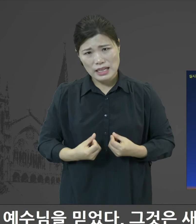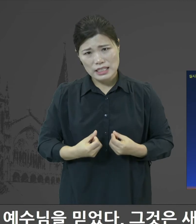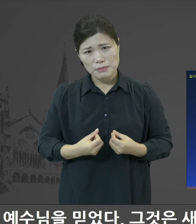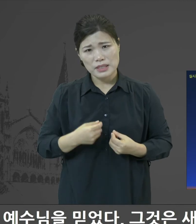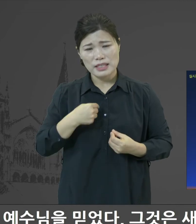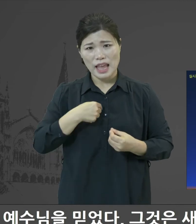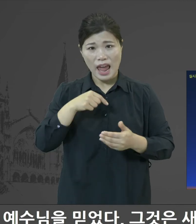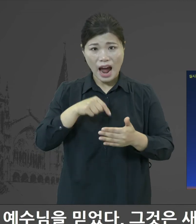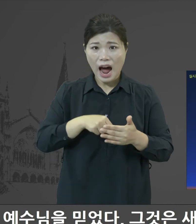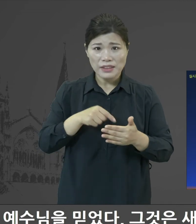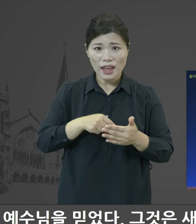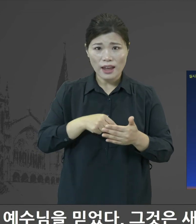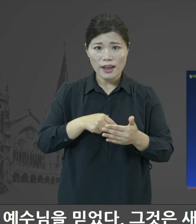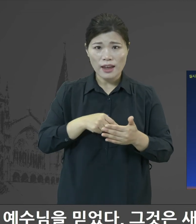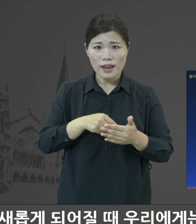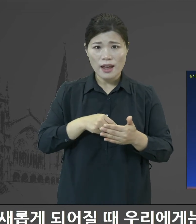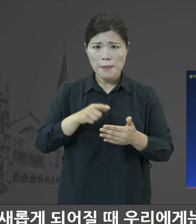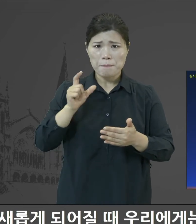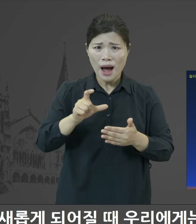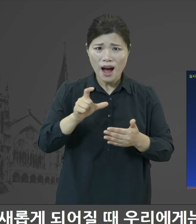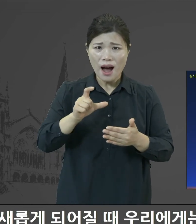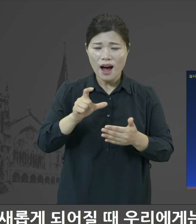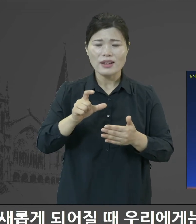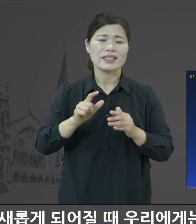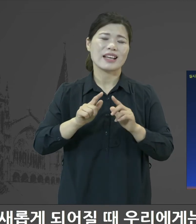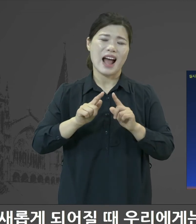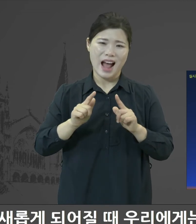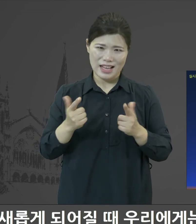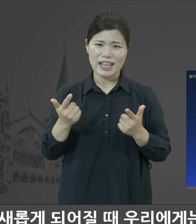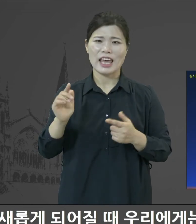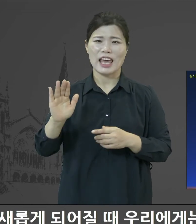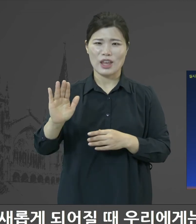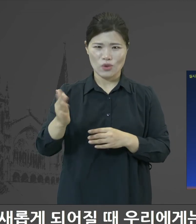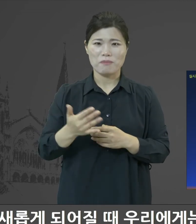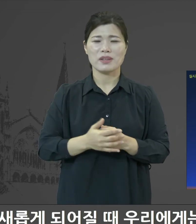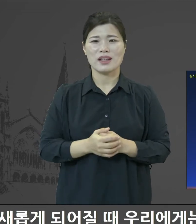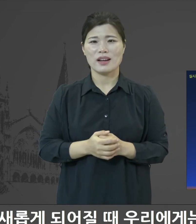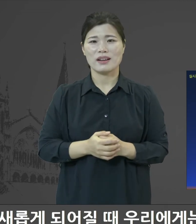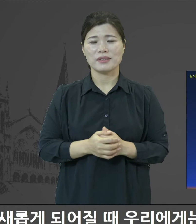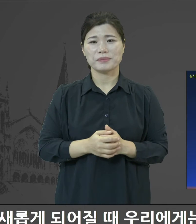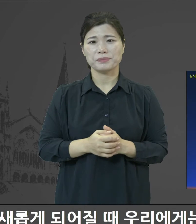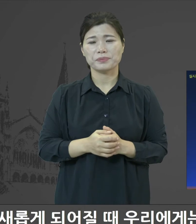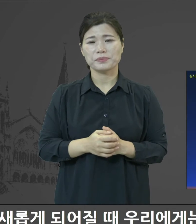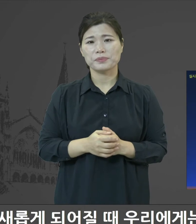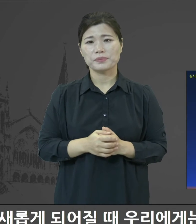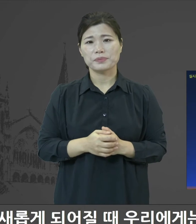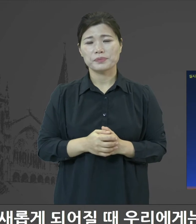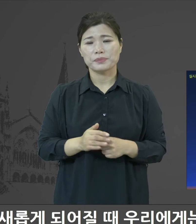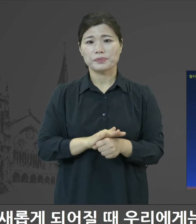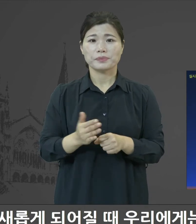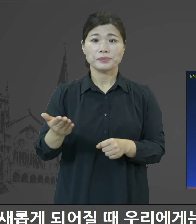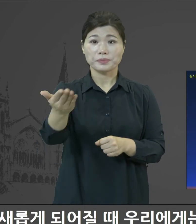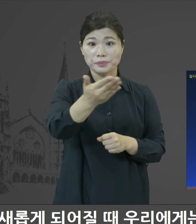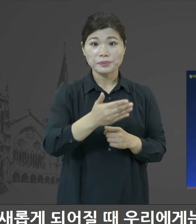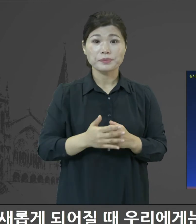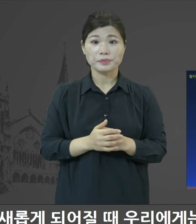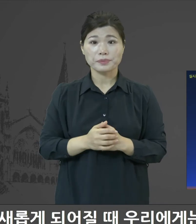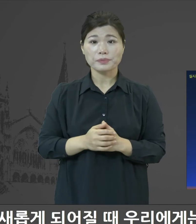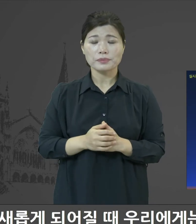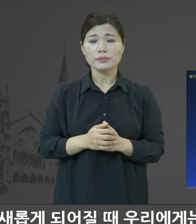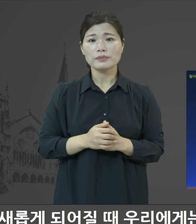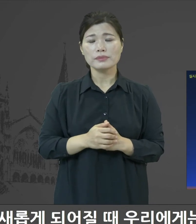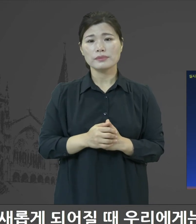수 없게 된다는 사실을 기억하십시다. 사랑하는 여러분,